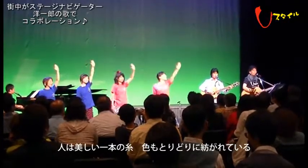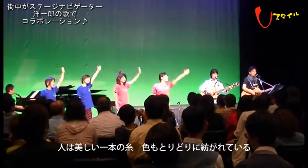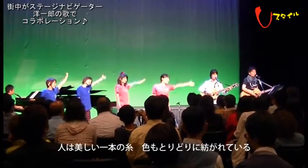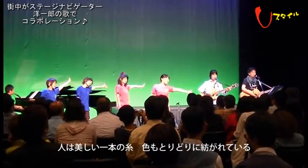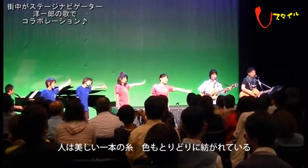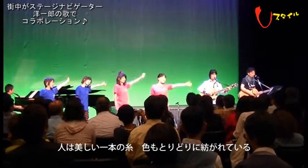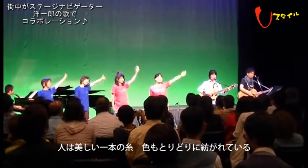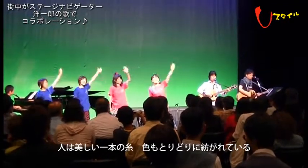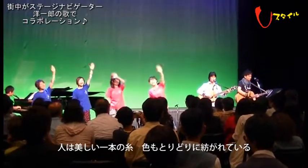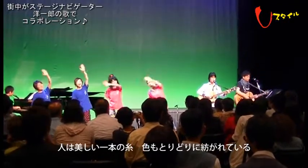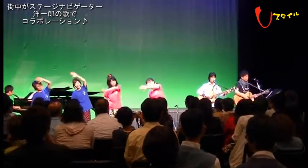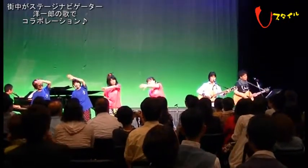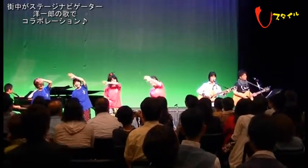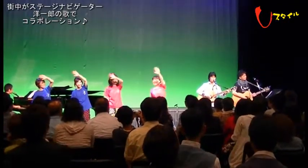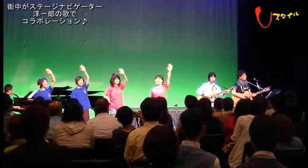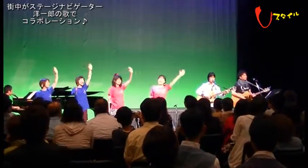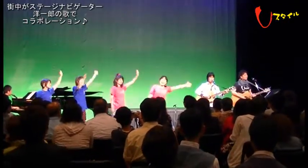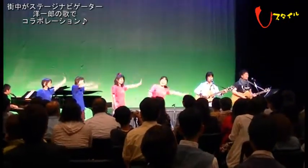me